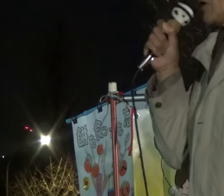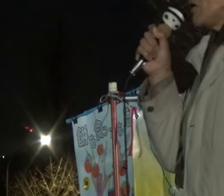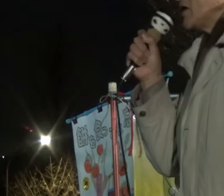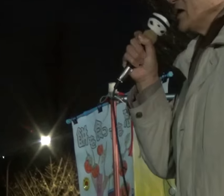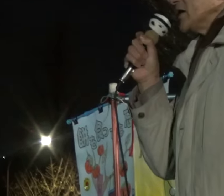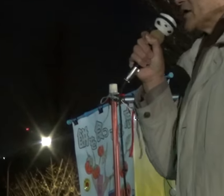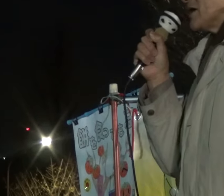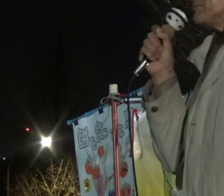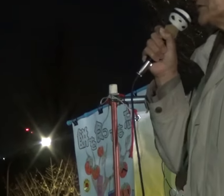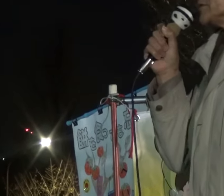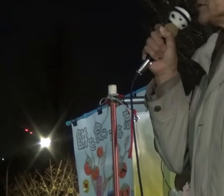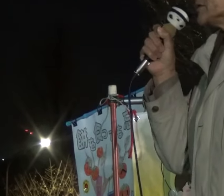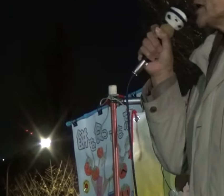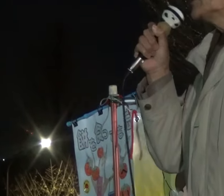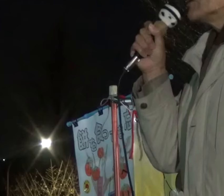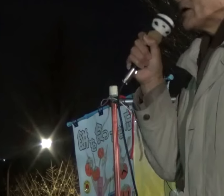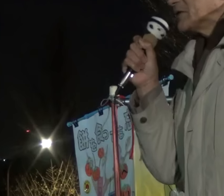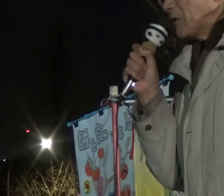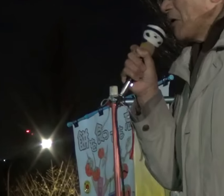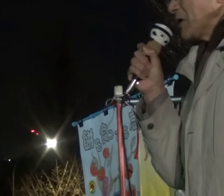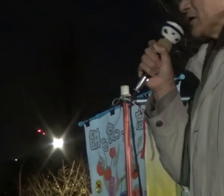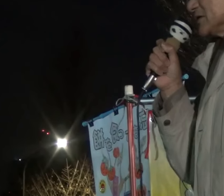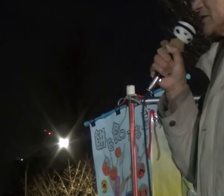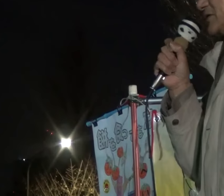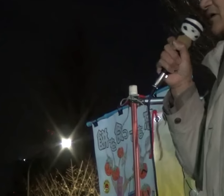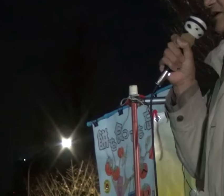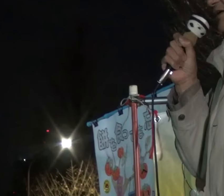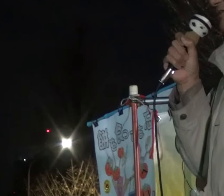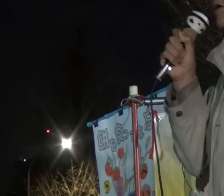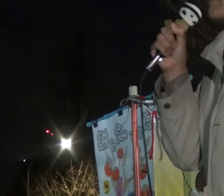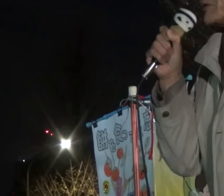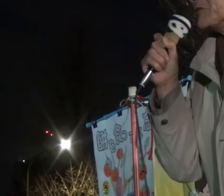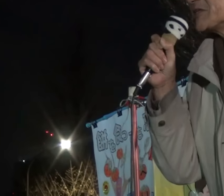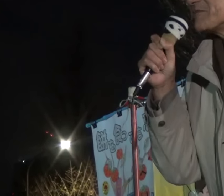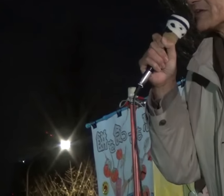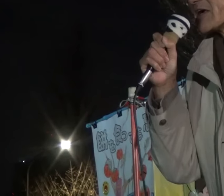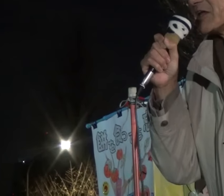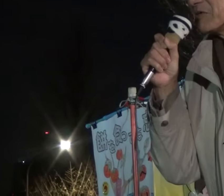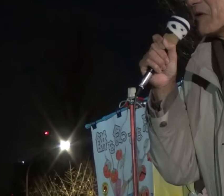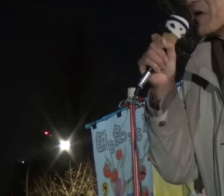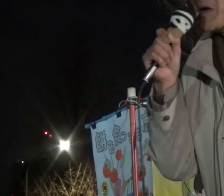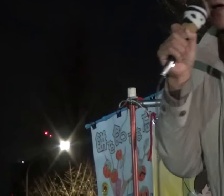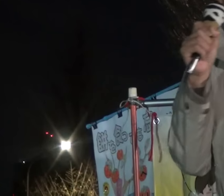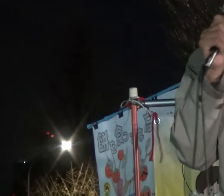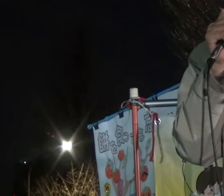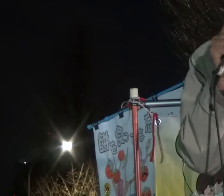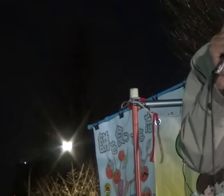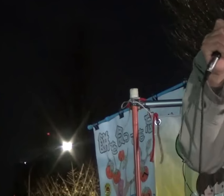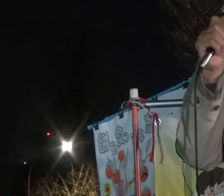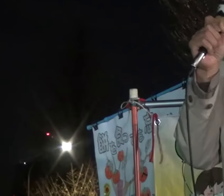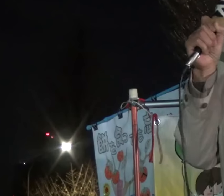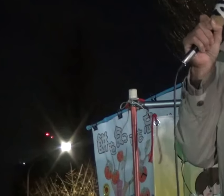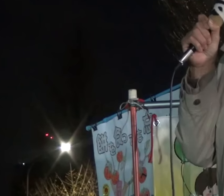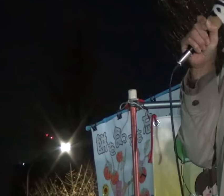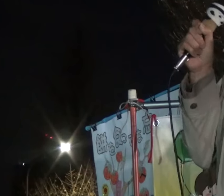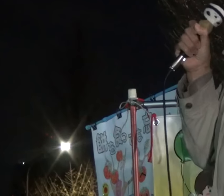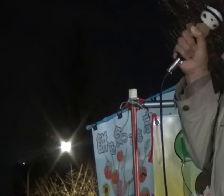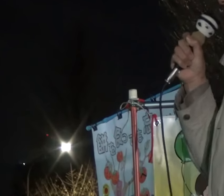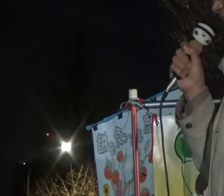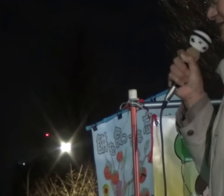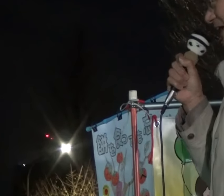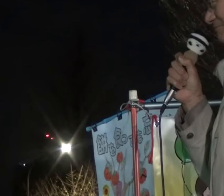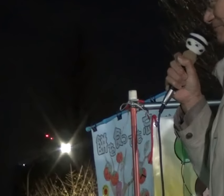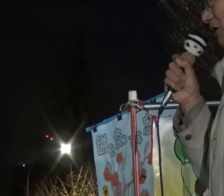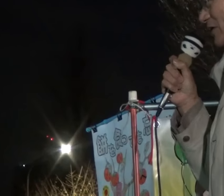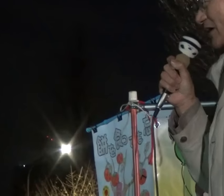辺野古のキャンプテントの前でもトランペット吹いてきましたけれども、今日は沖縄